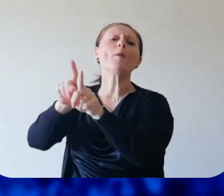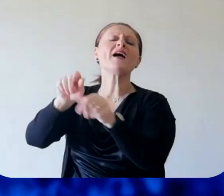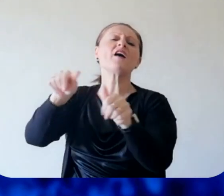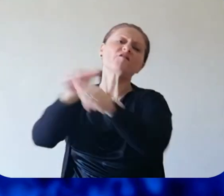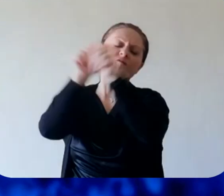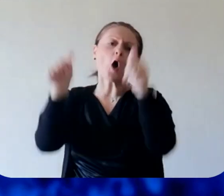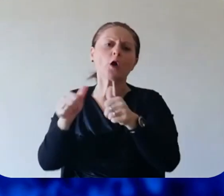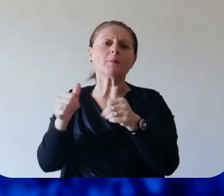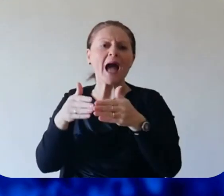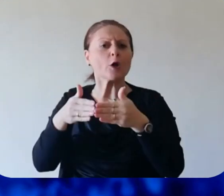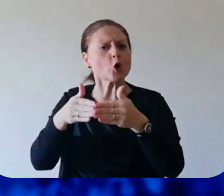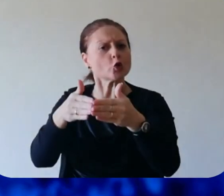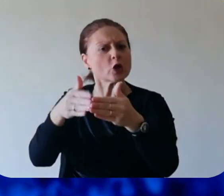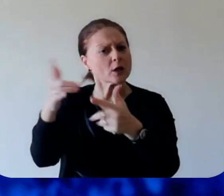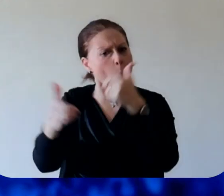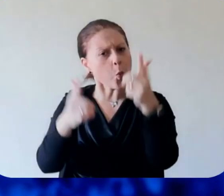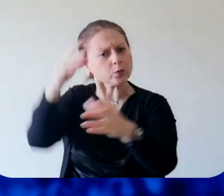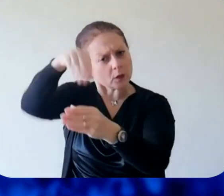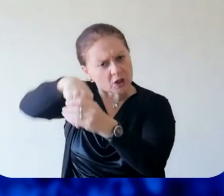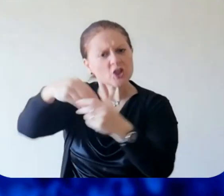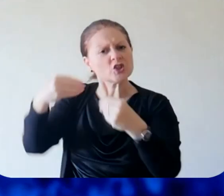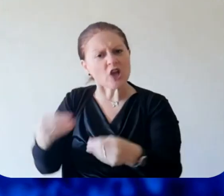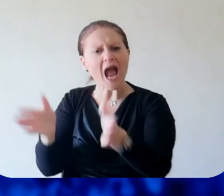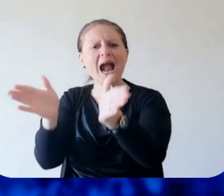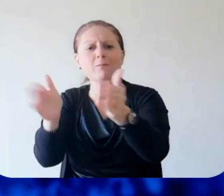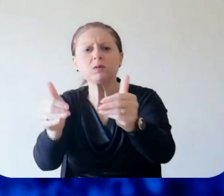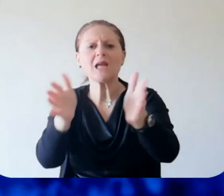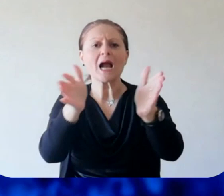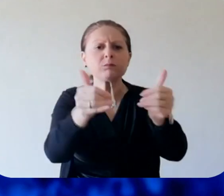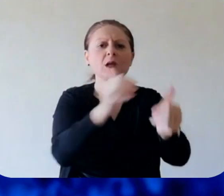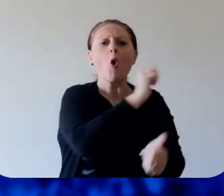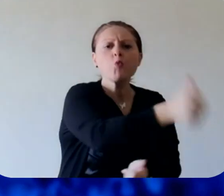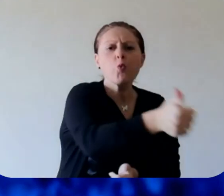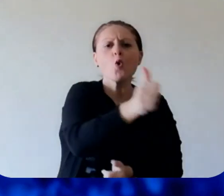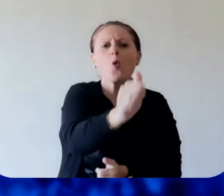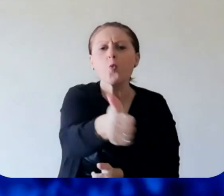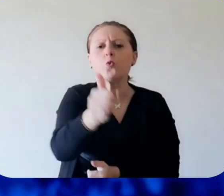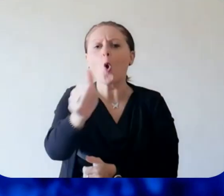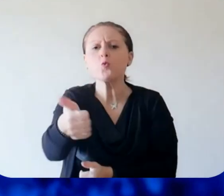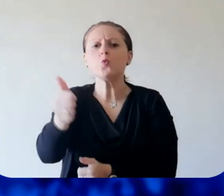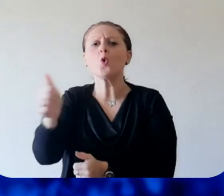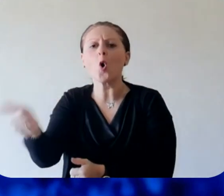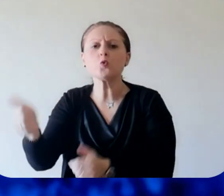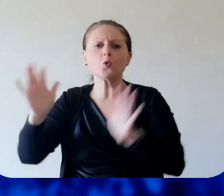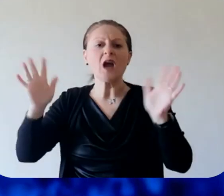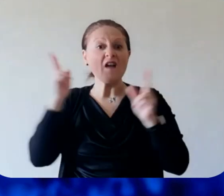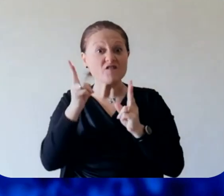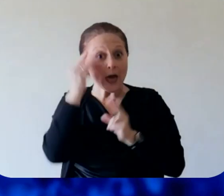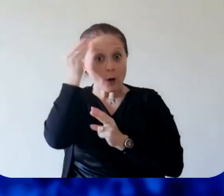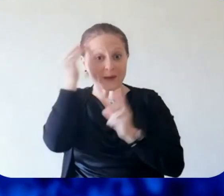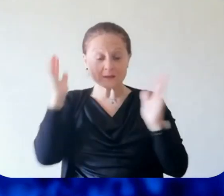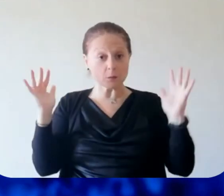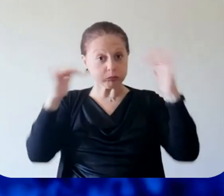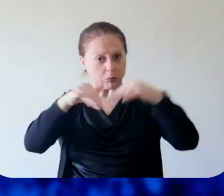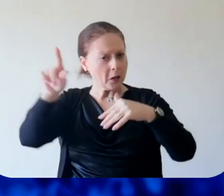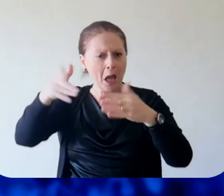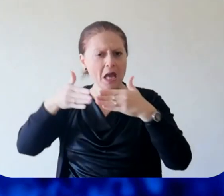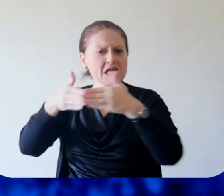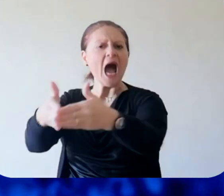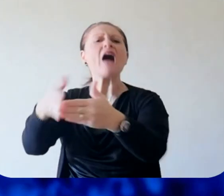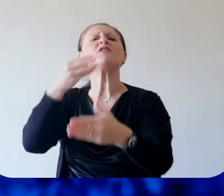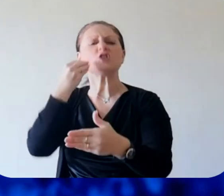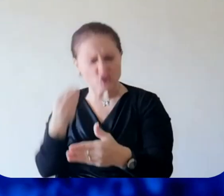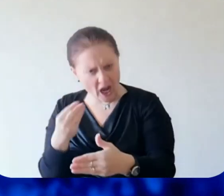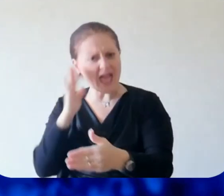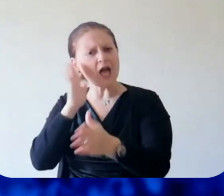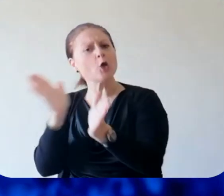navi da crociera, con delle cabine in cui ciascuno può separatamente, quindi senza condizioni di affollamento assieme ad